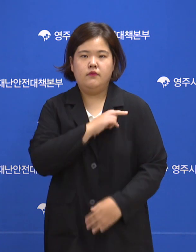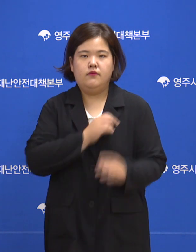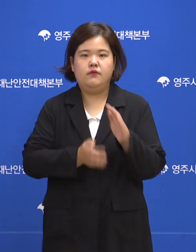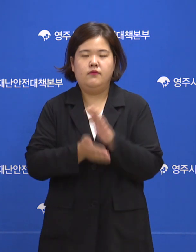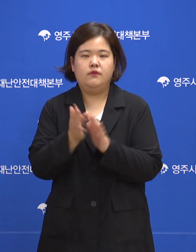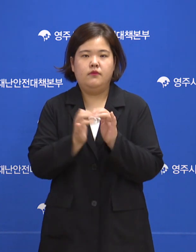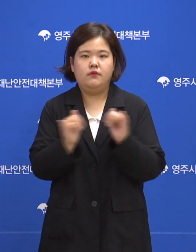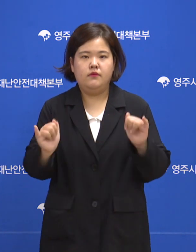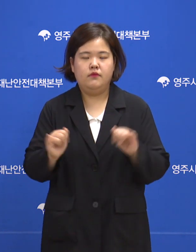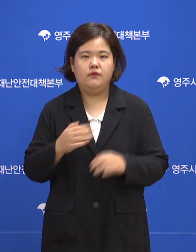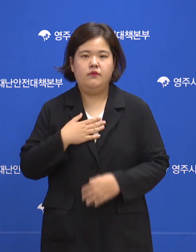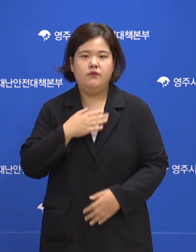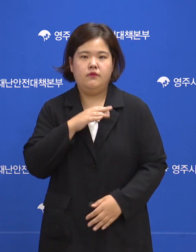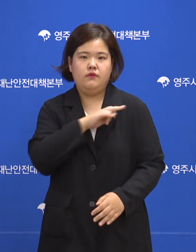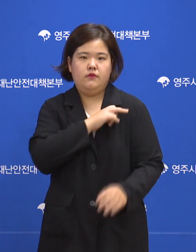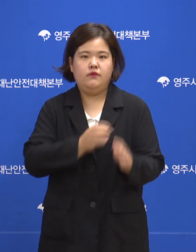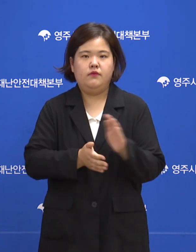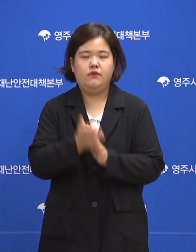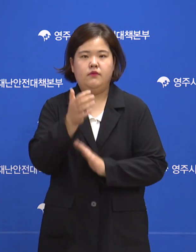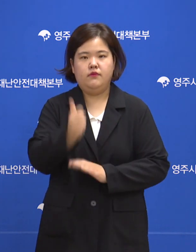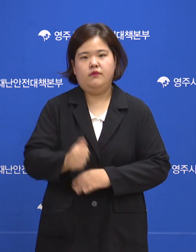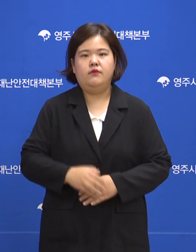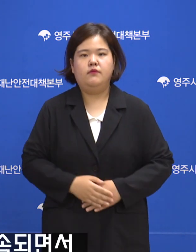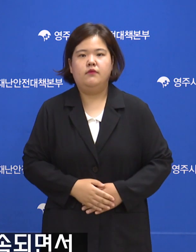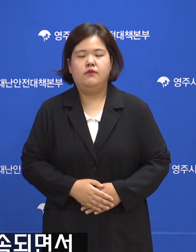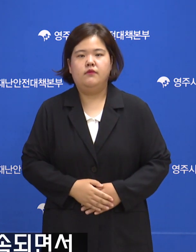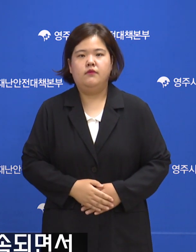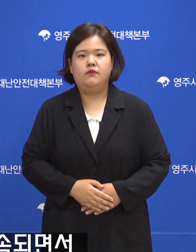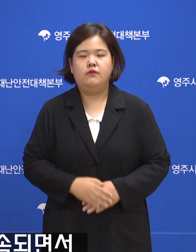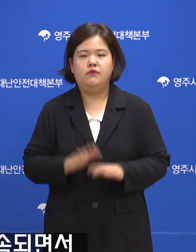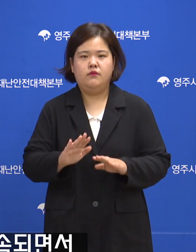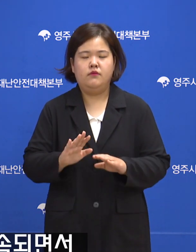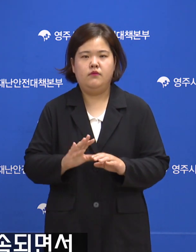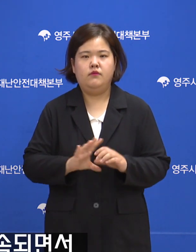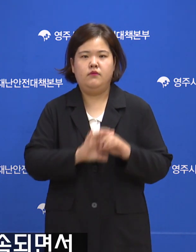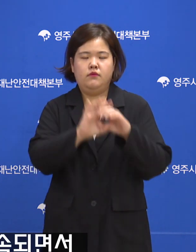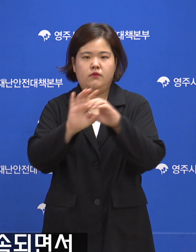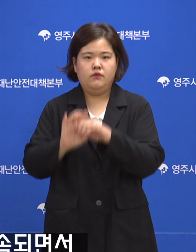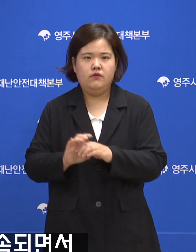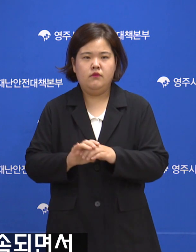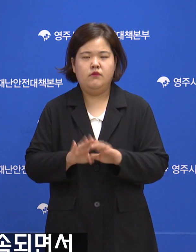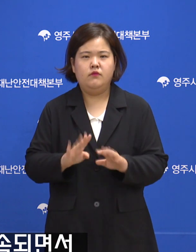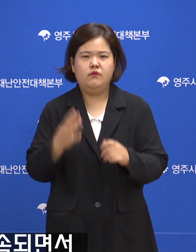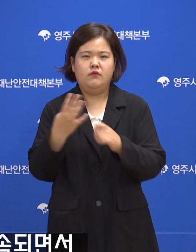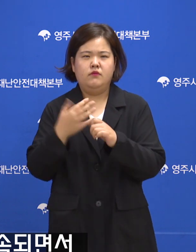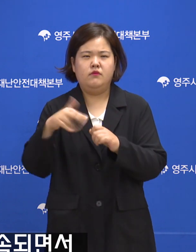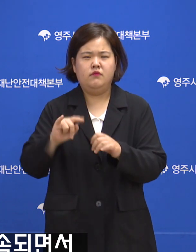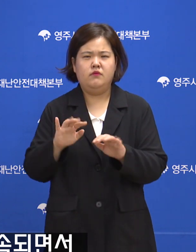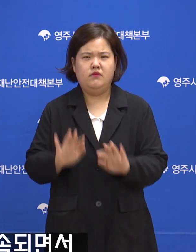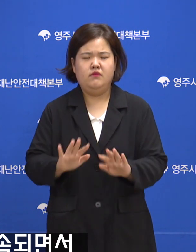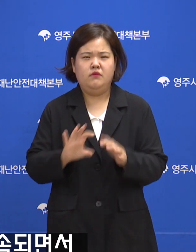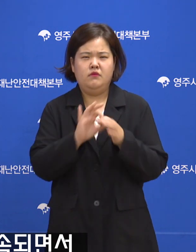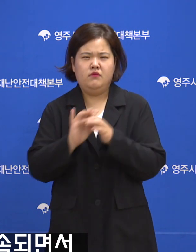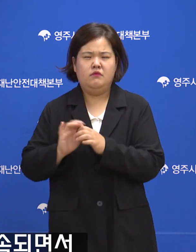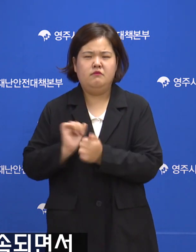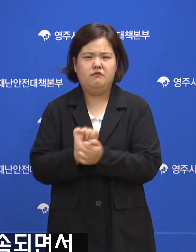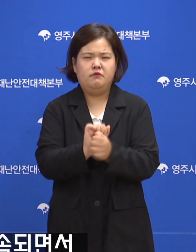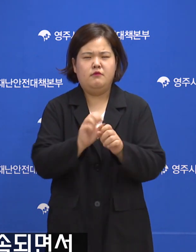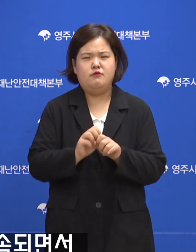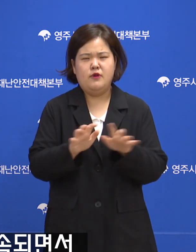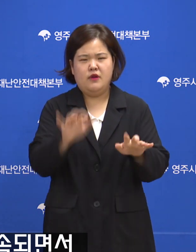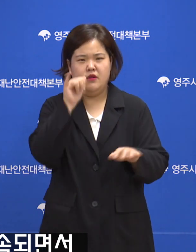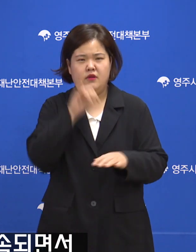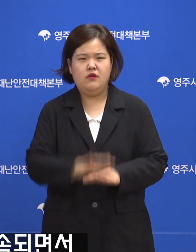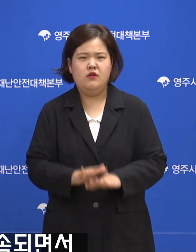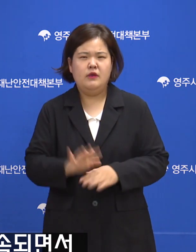시민 여러분, 영주시장입니다. 국내 코로나19 4차 유행이 지속되면서 40일